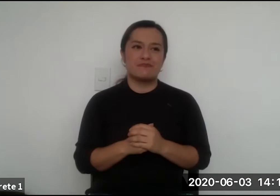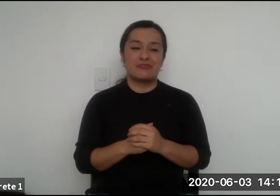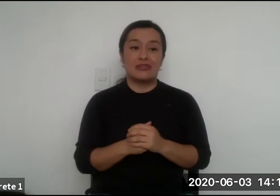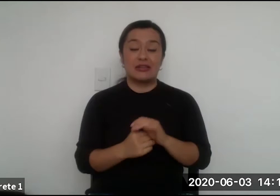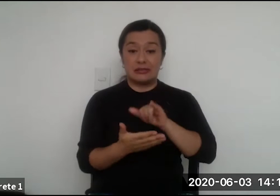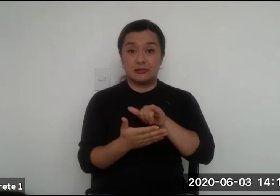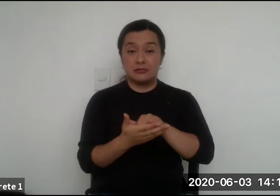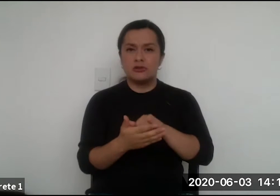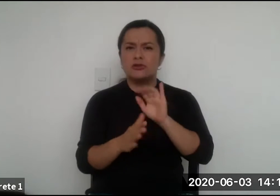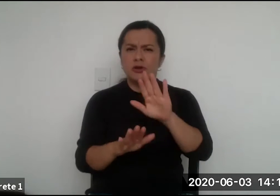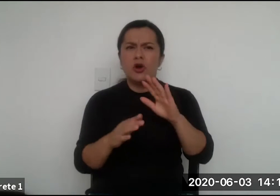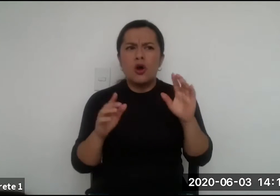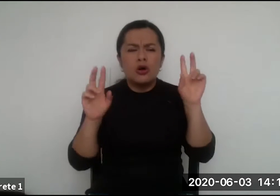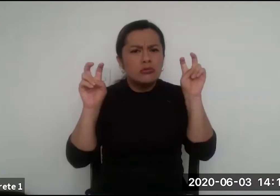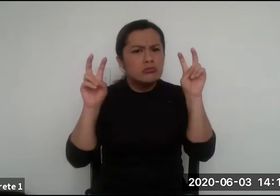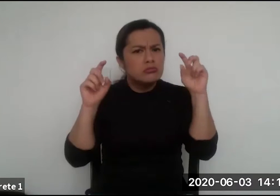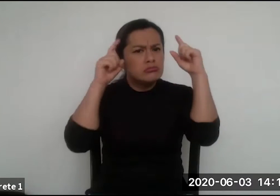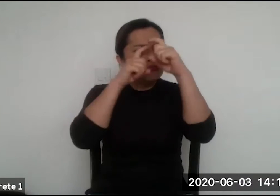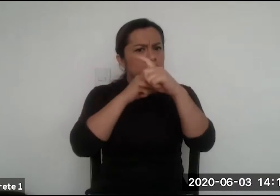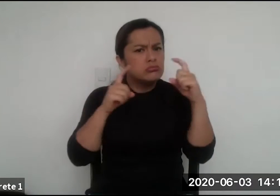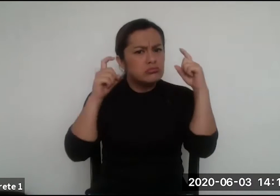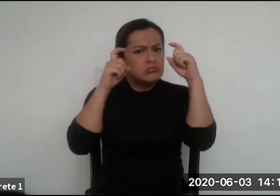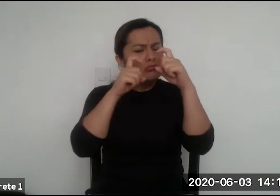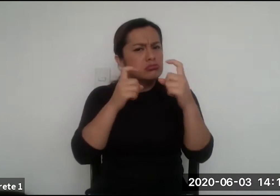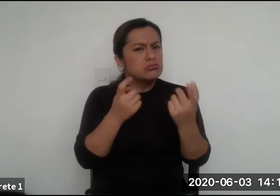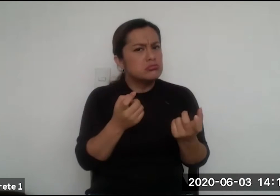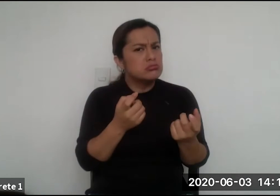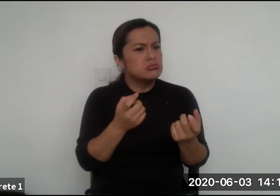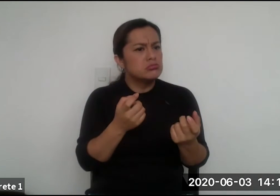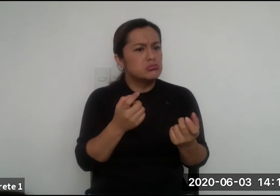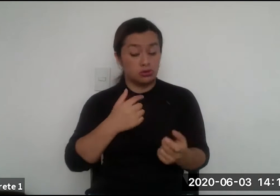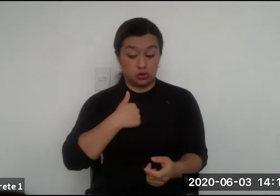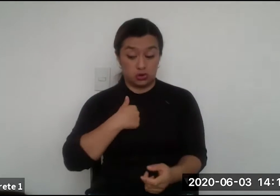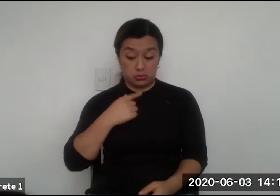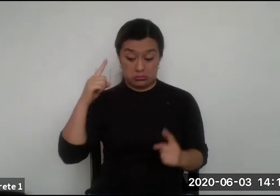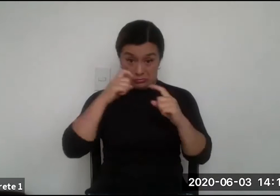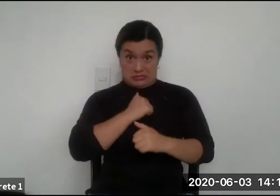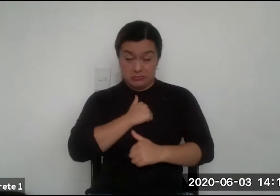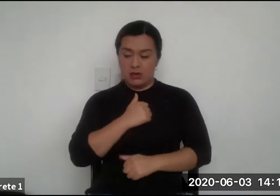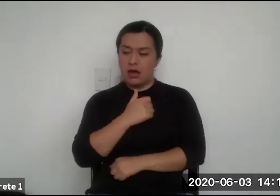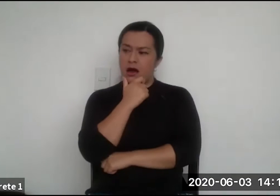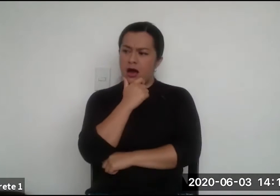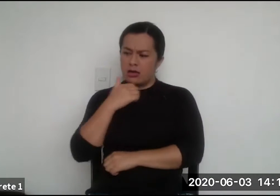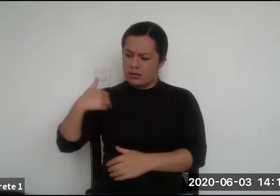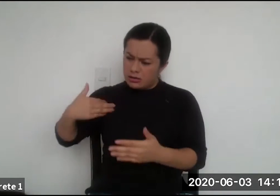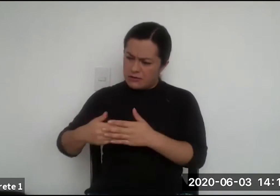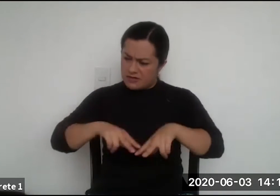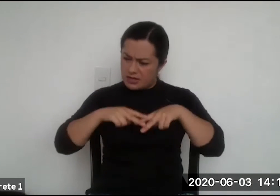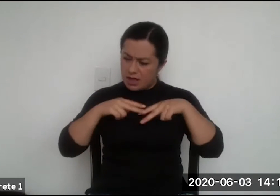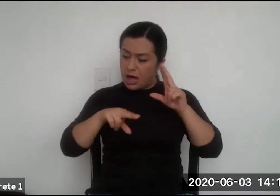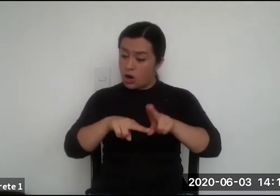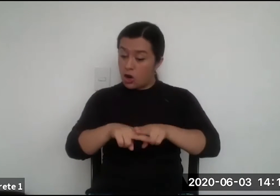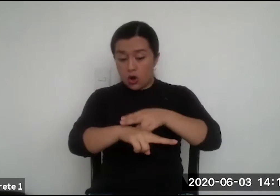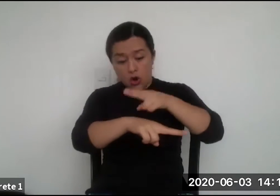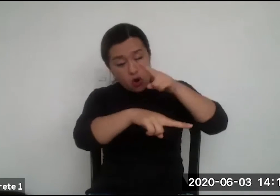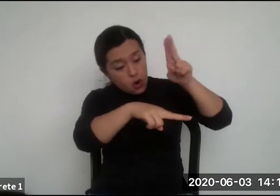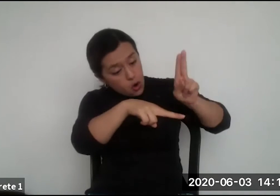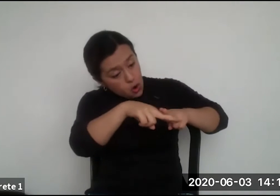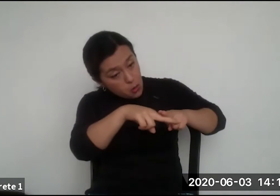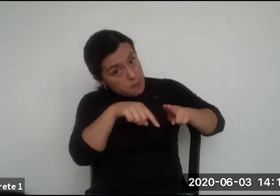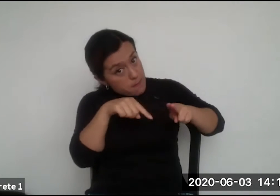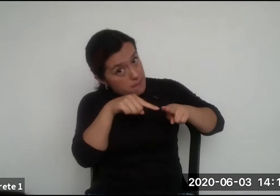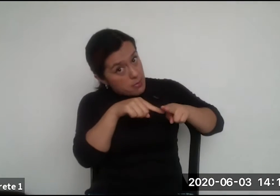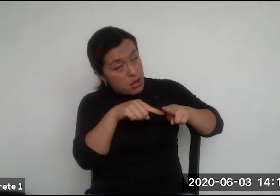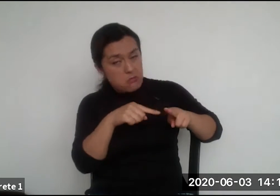nunca me había preguntado tan explícitamente si he tenido una vida normal o si soy considerada normal, ¿no? Desde estos esquemas